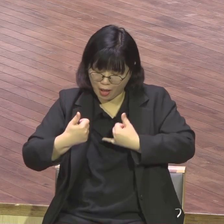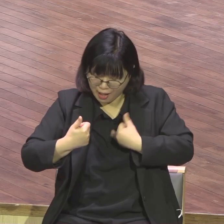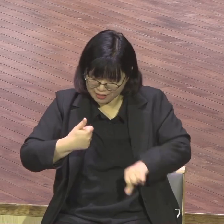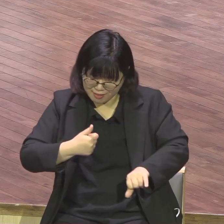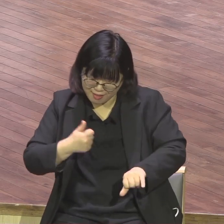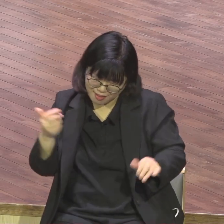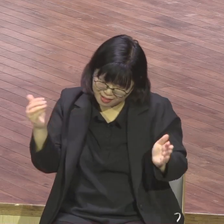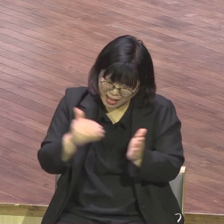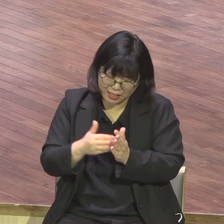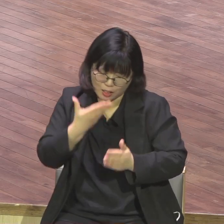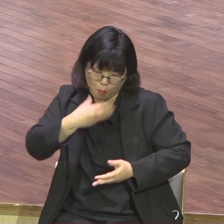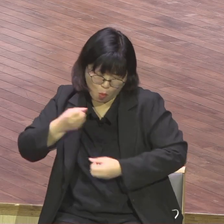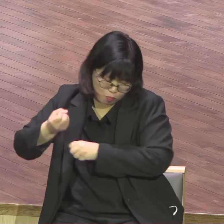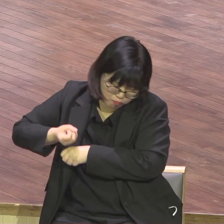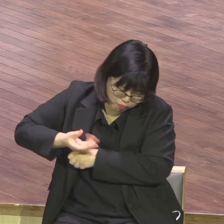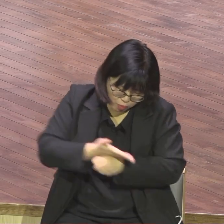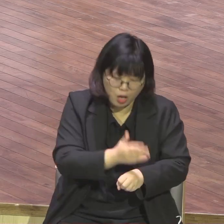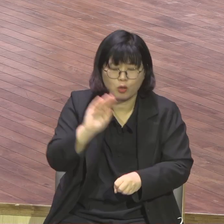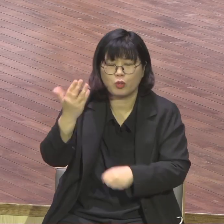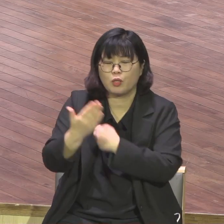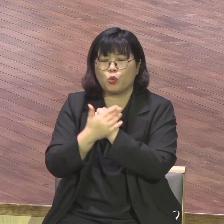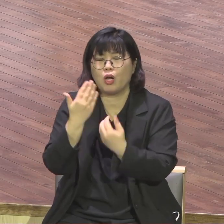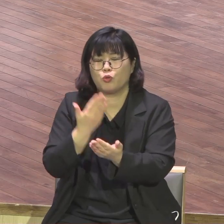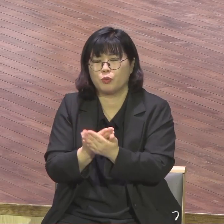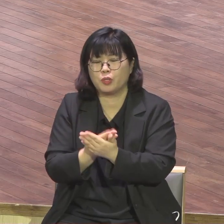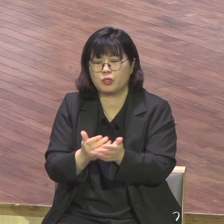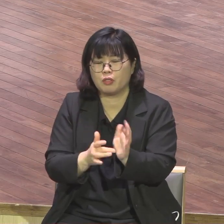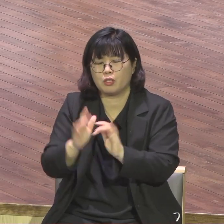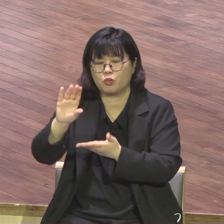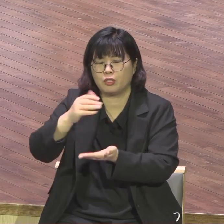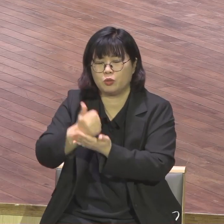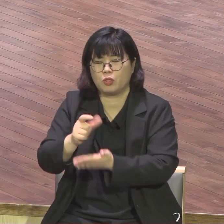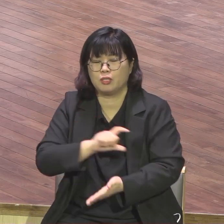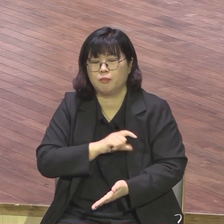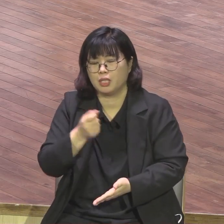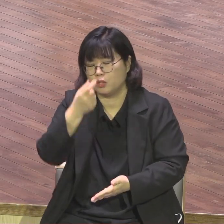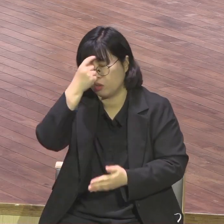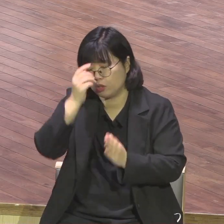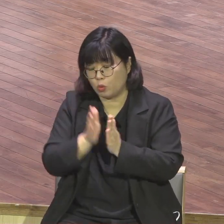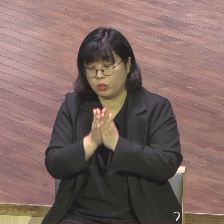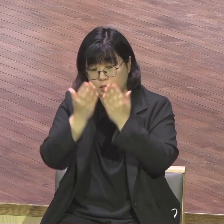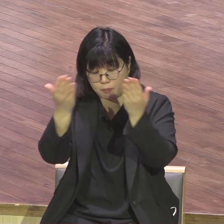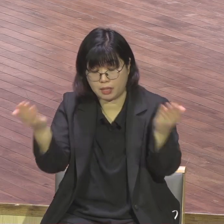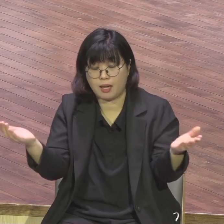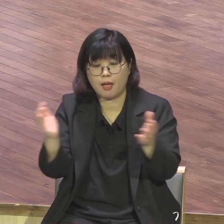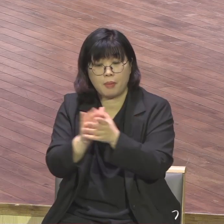일어나게 하여 주옵소서. 예수 이름 받들어 기도합니다. 아멘. 아멘.